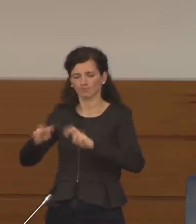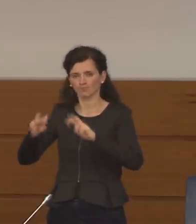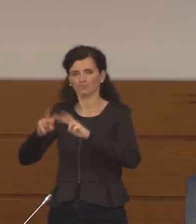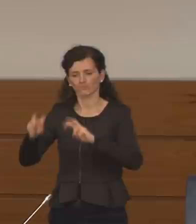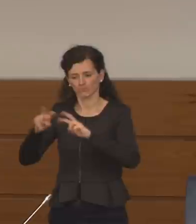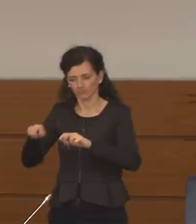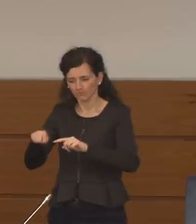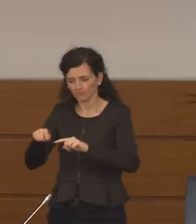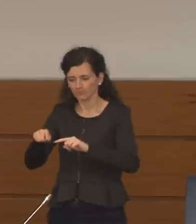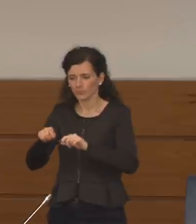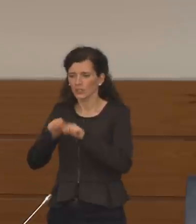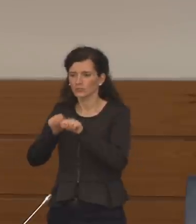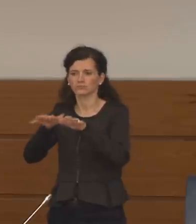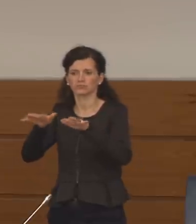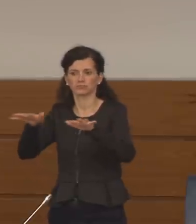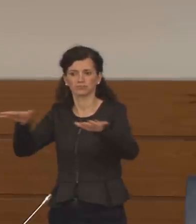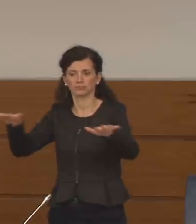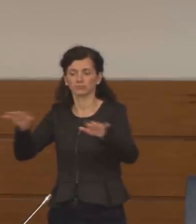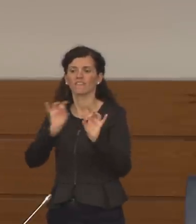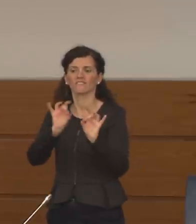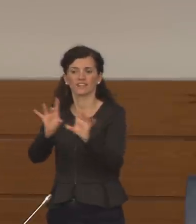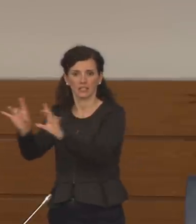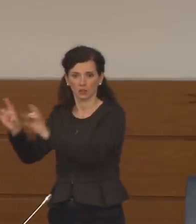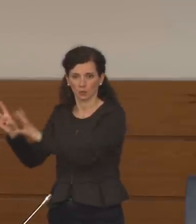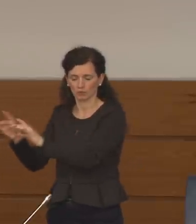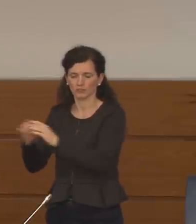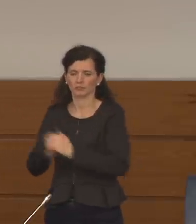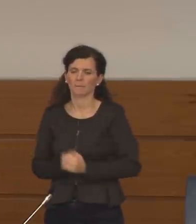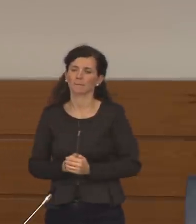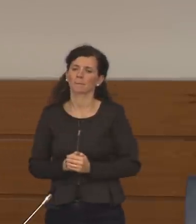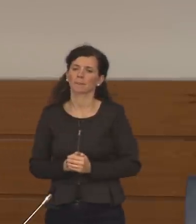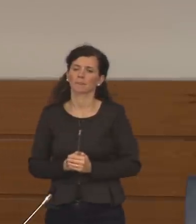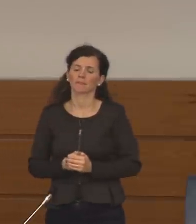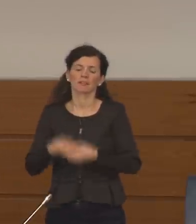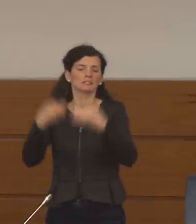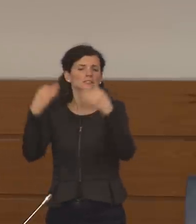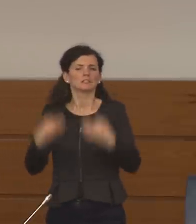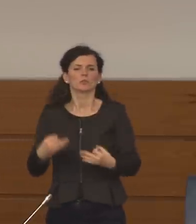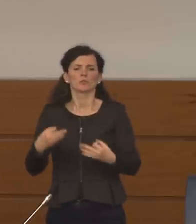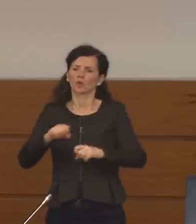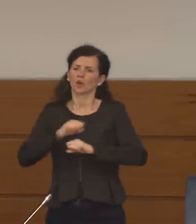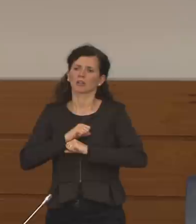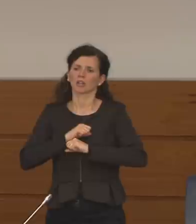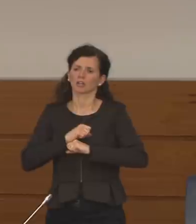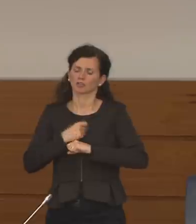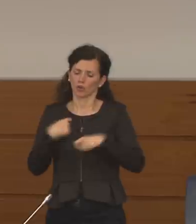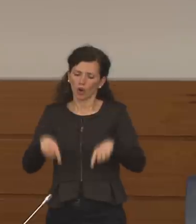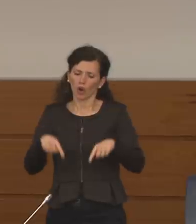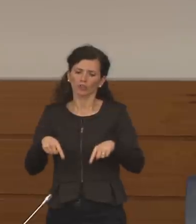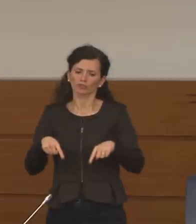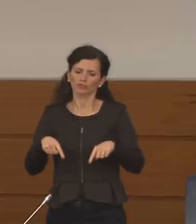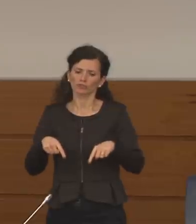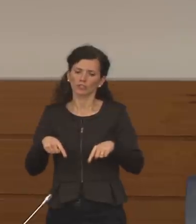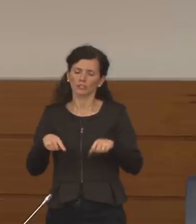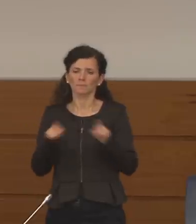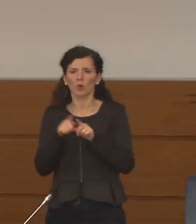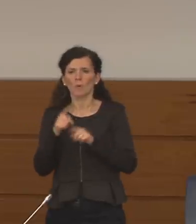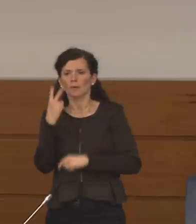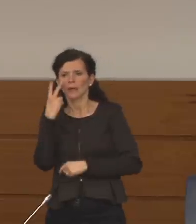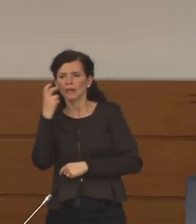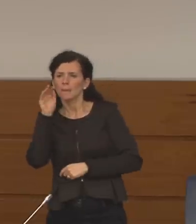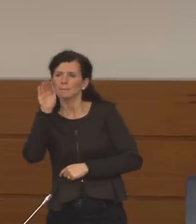fenomeno della diffusione del virus sicuramente credo che noi oggi non riusciamo ad avere una previsione